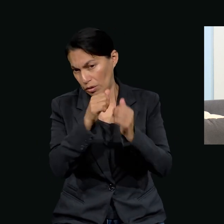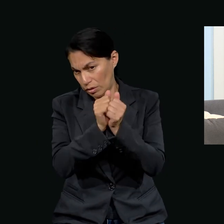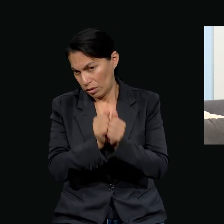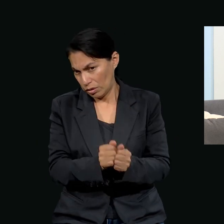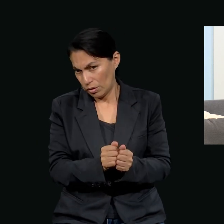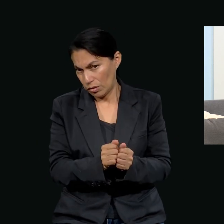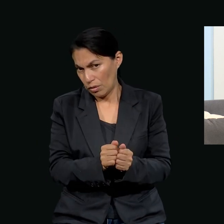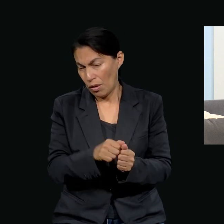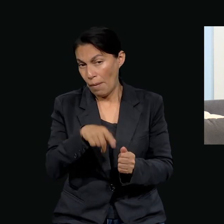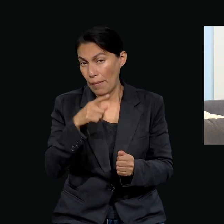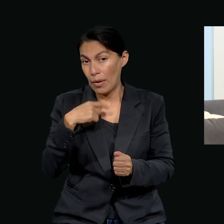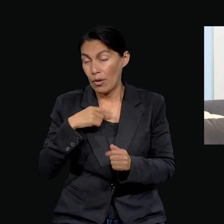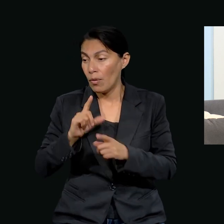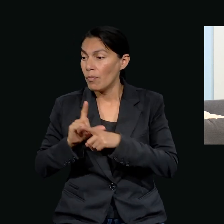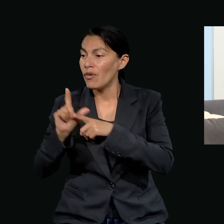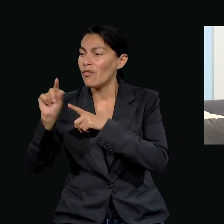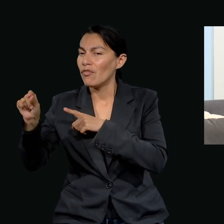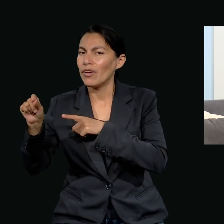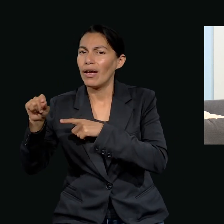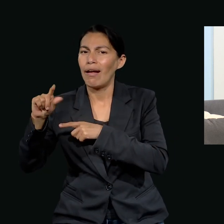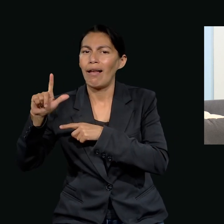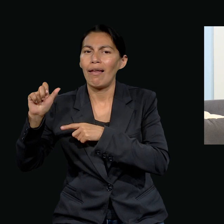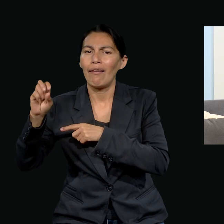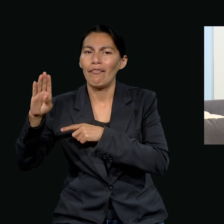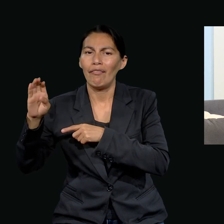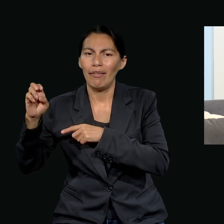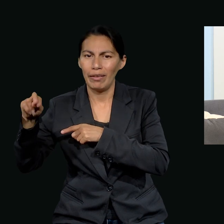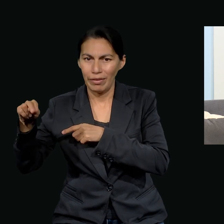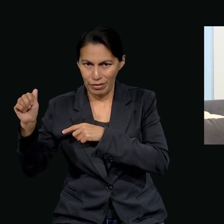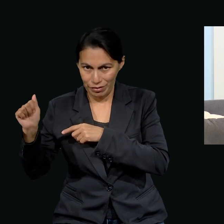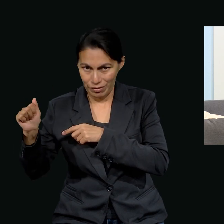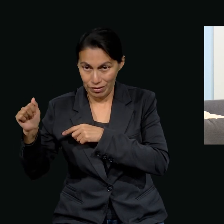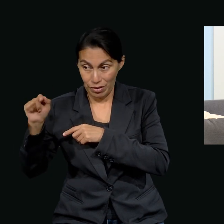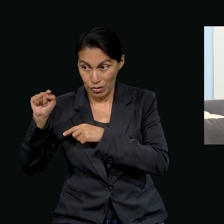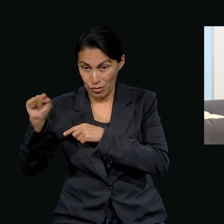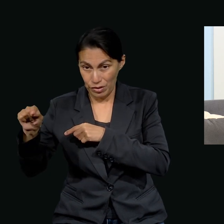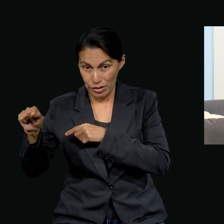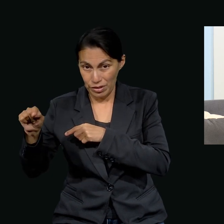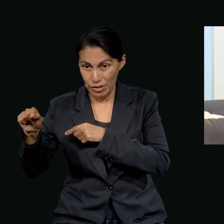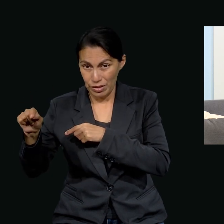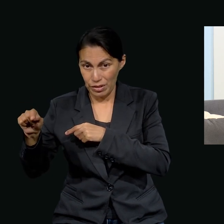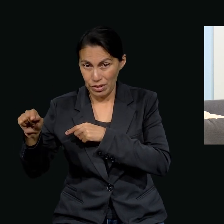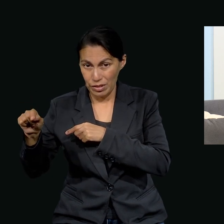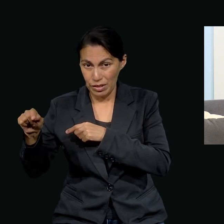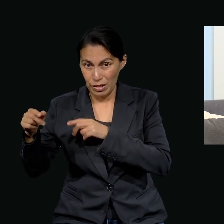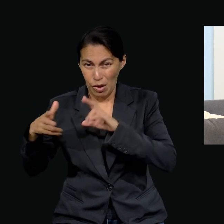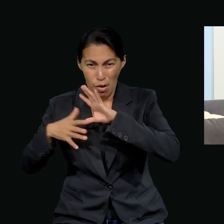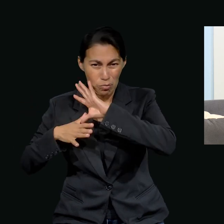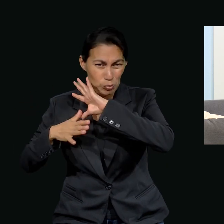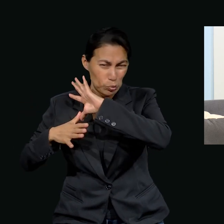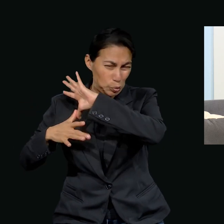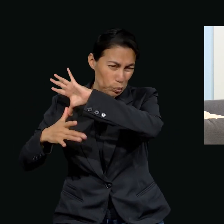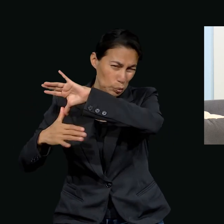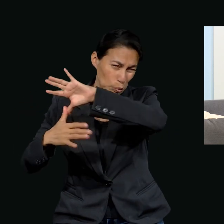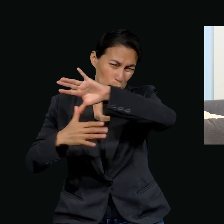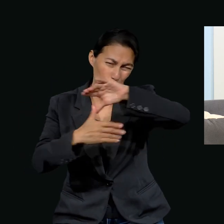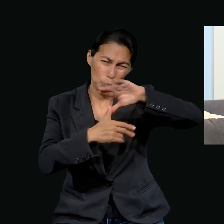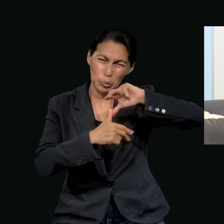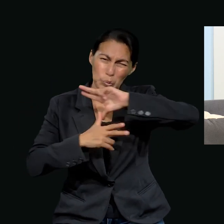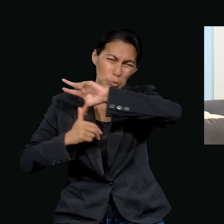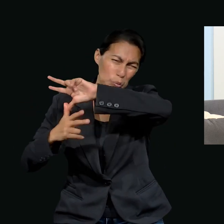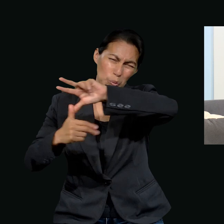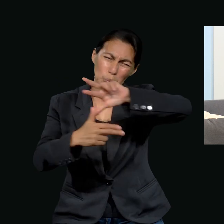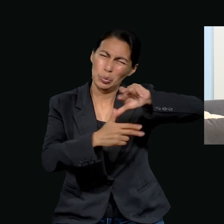quedaron allí, pero yo tuve que ir a La Habana para una gestión. Y recuerdo que lo pasé en el seminario allí, el ciclón, me agarró allá.